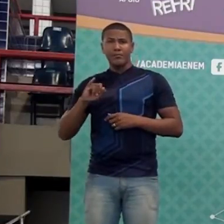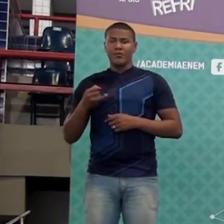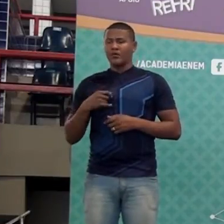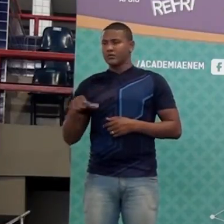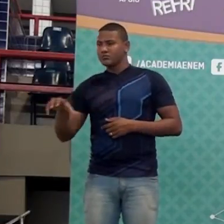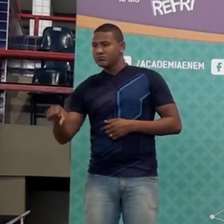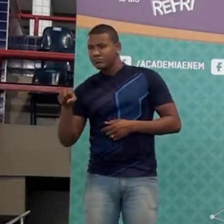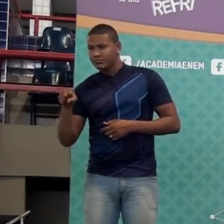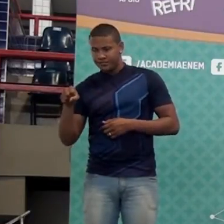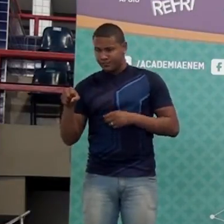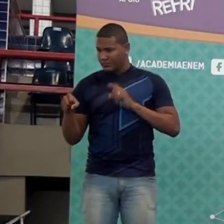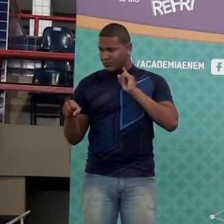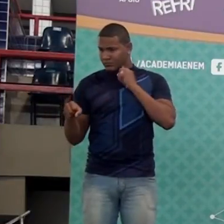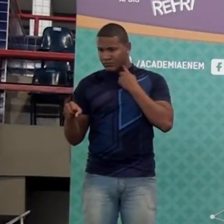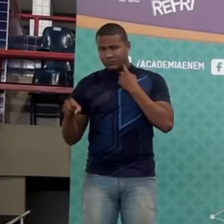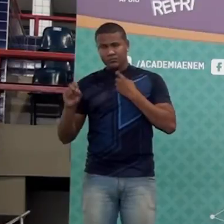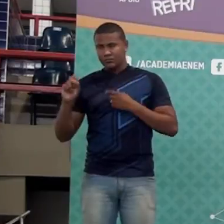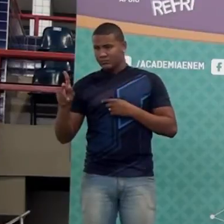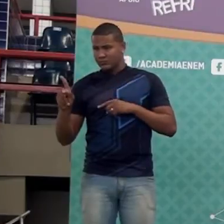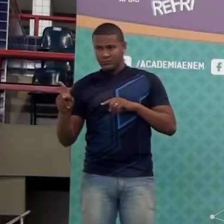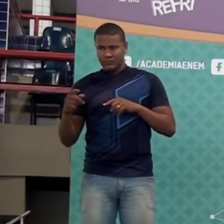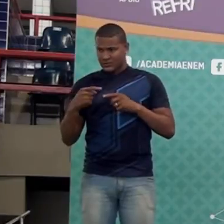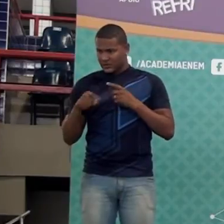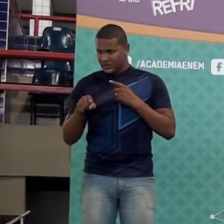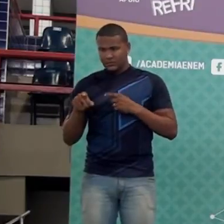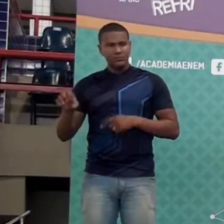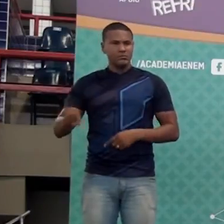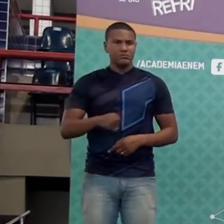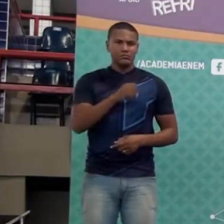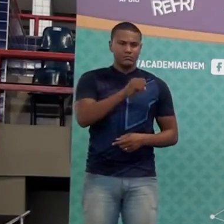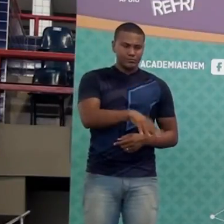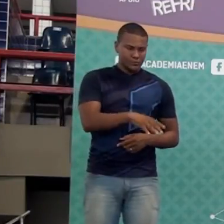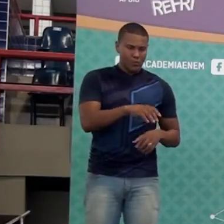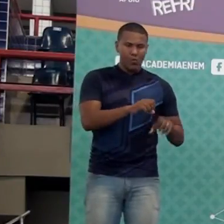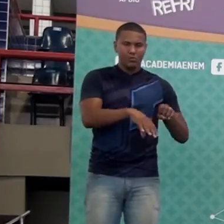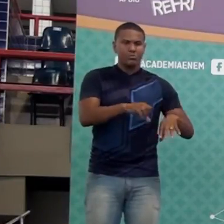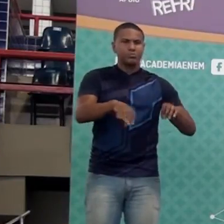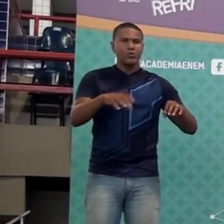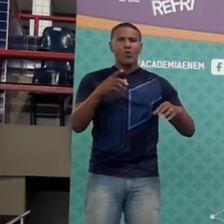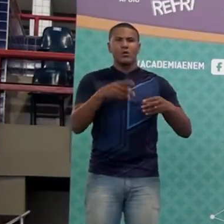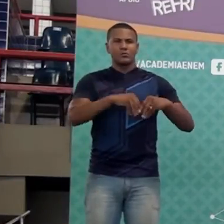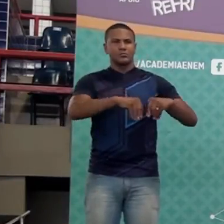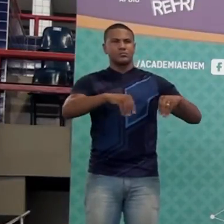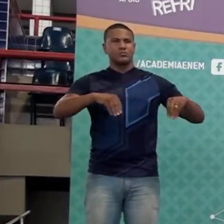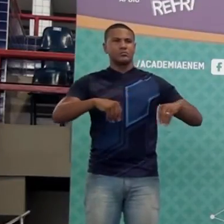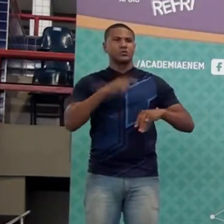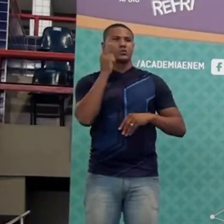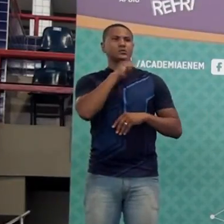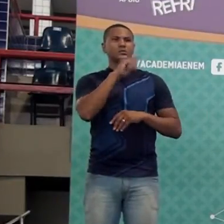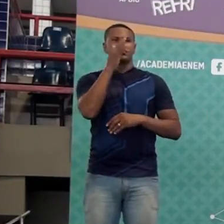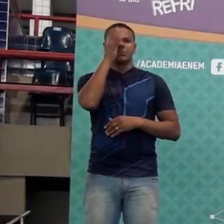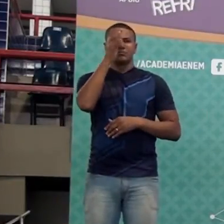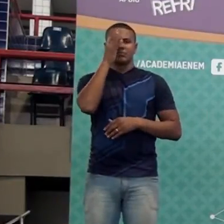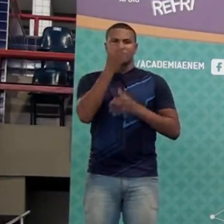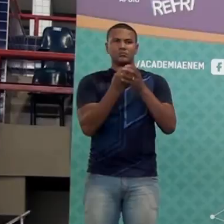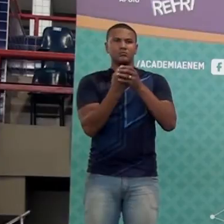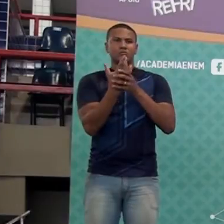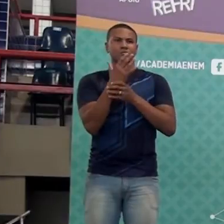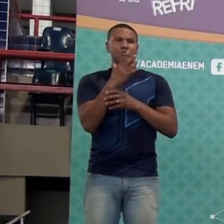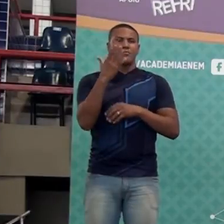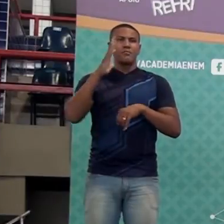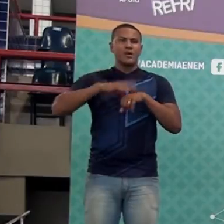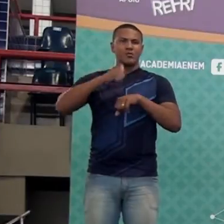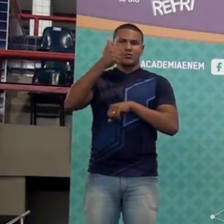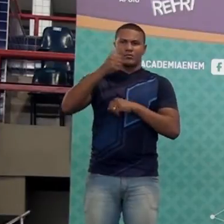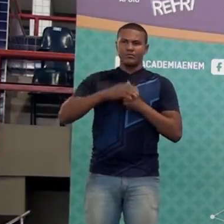solo, para tornar o solo mais fértil. É outra aplicação legal. E uma terceira aplicação importante